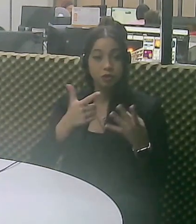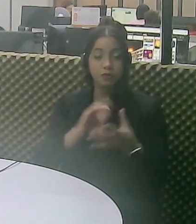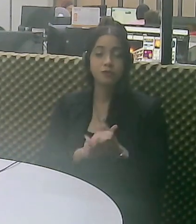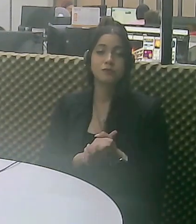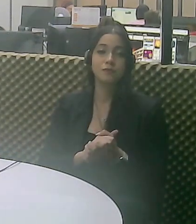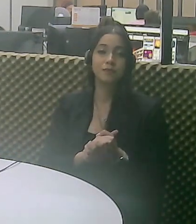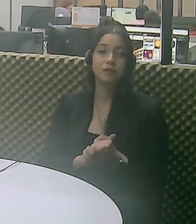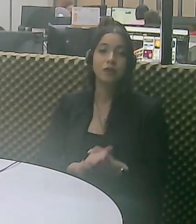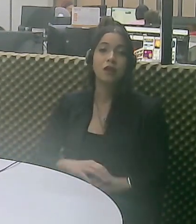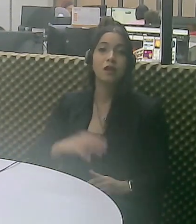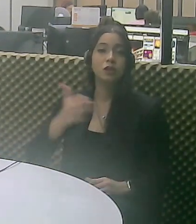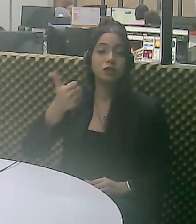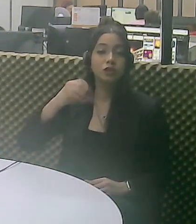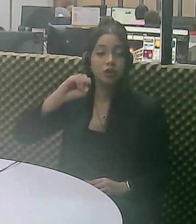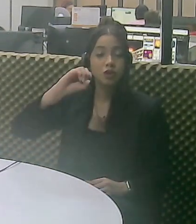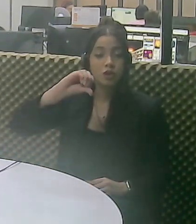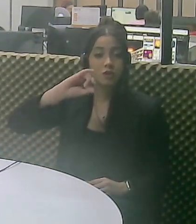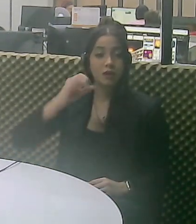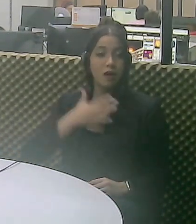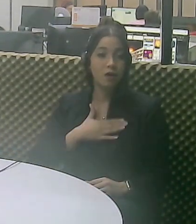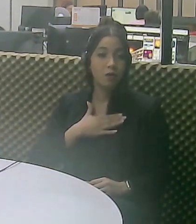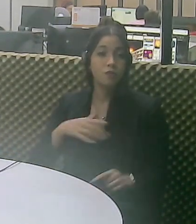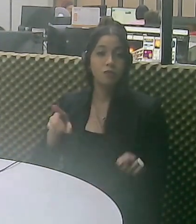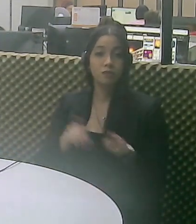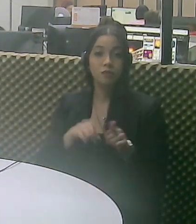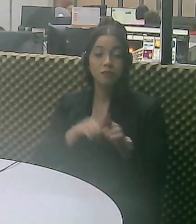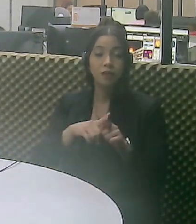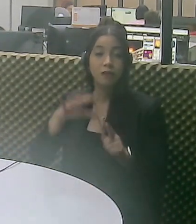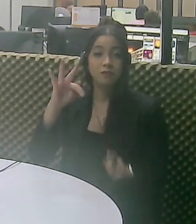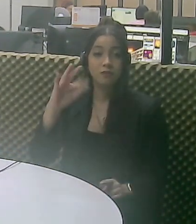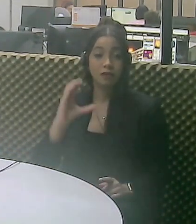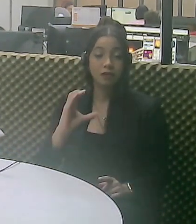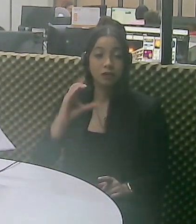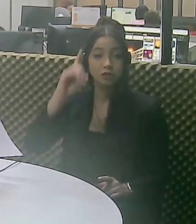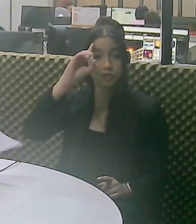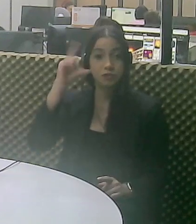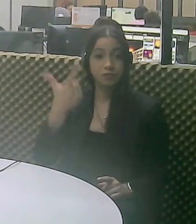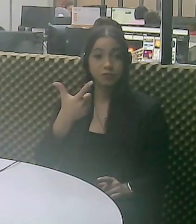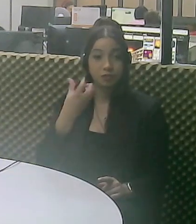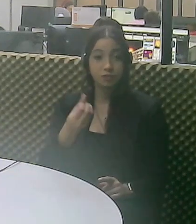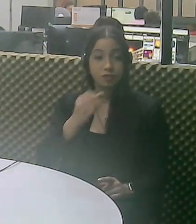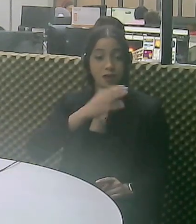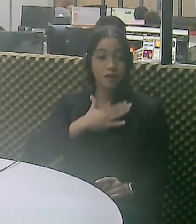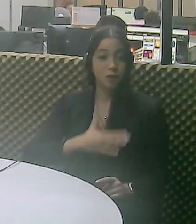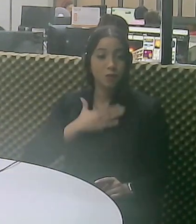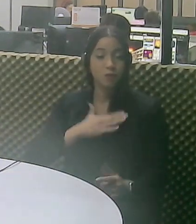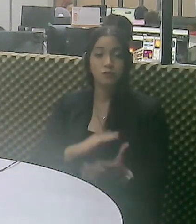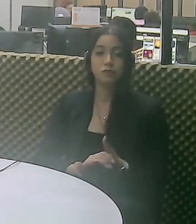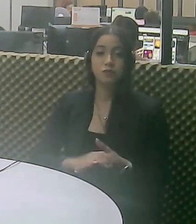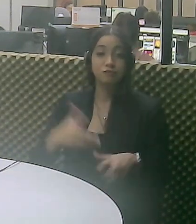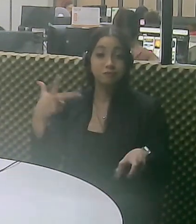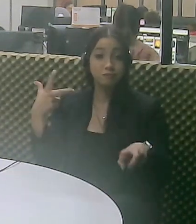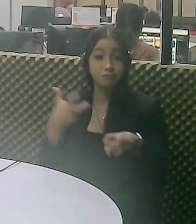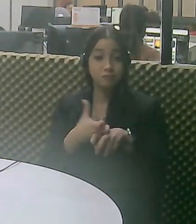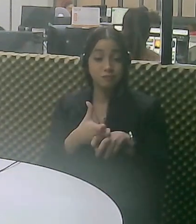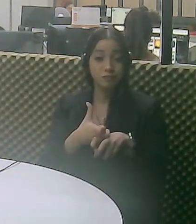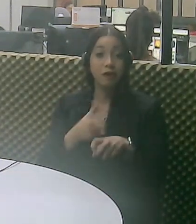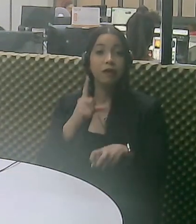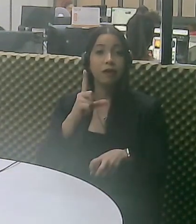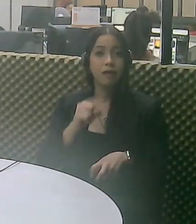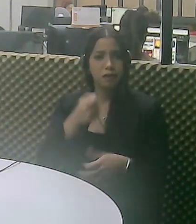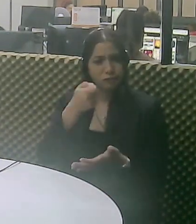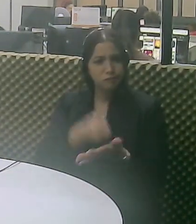Panorama, dia 19 de agosto e Assentamento Fidel Castro, dia 26 de agosto. A imunização dos animais é o método